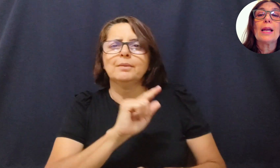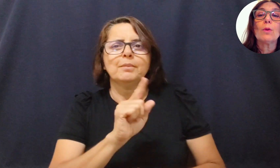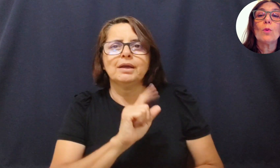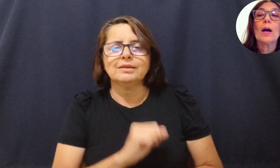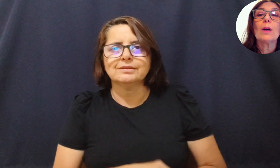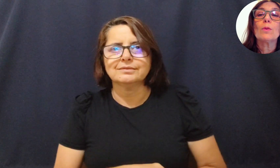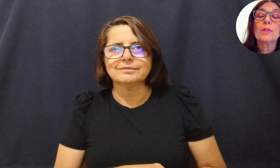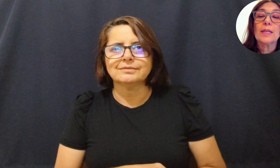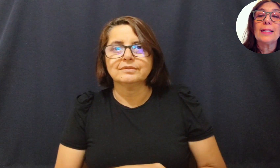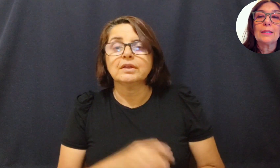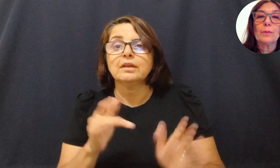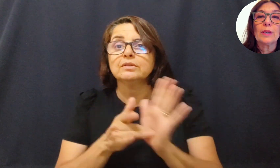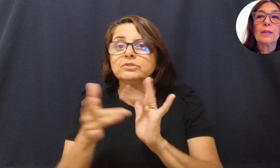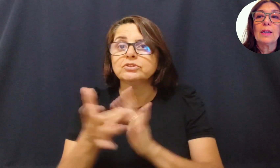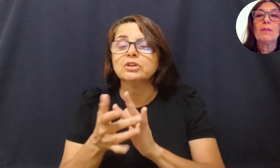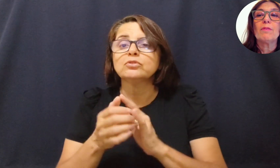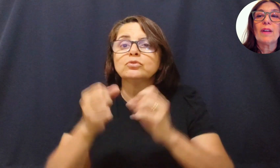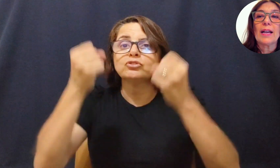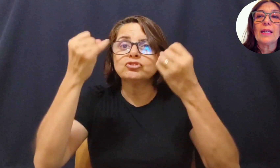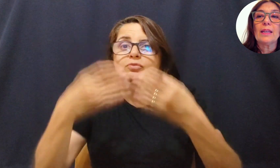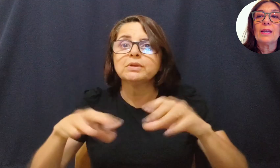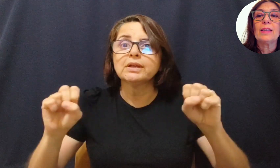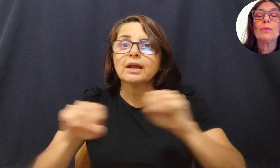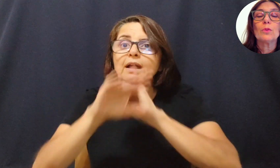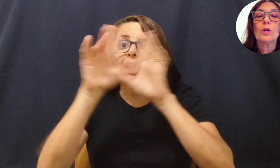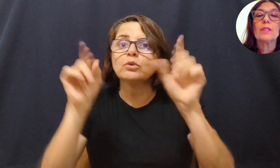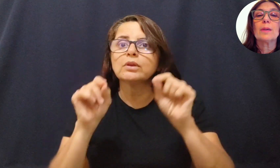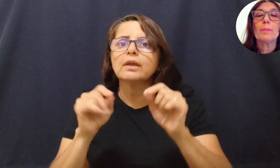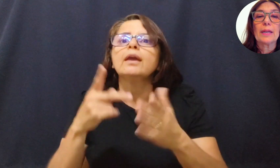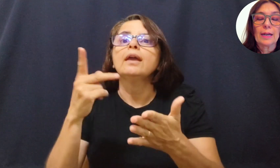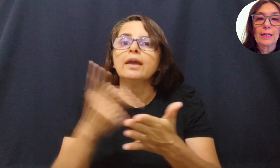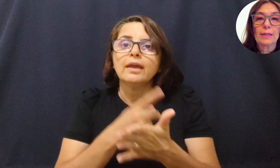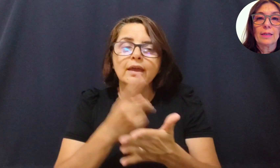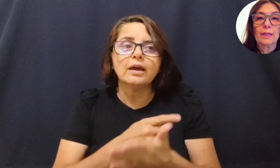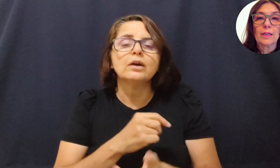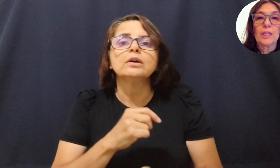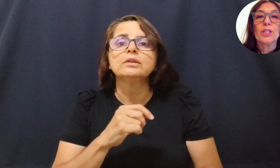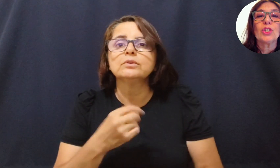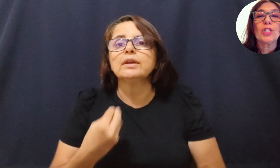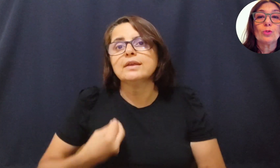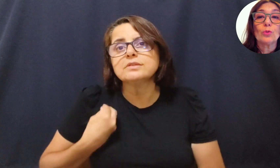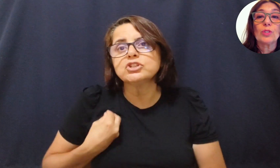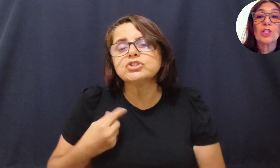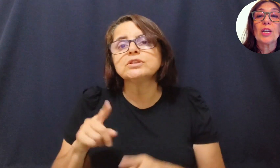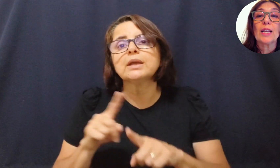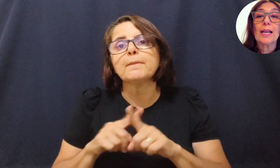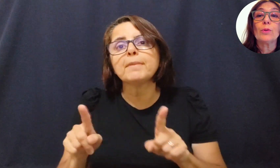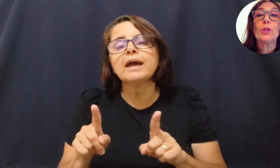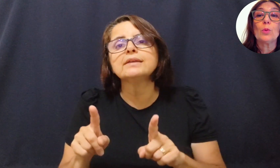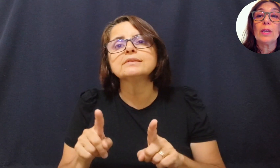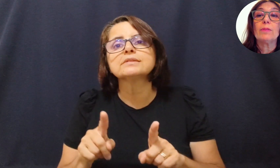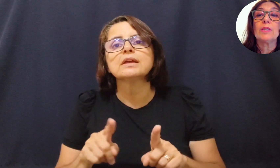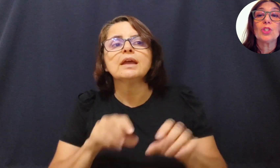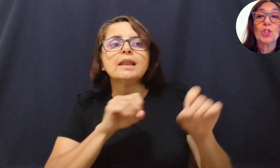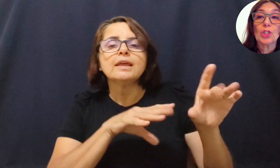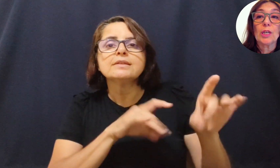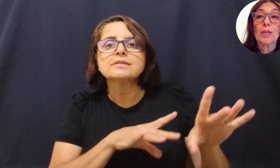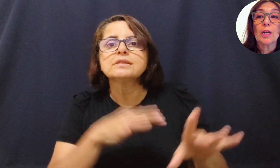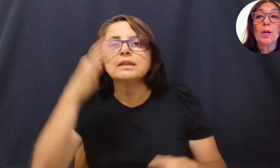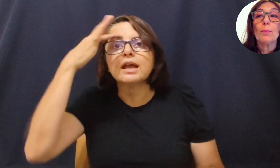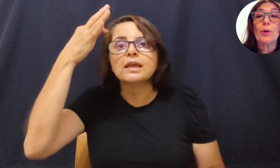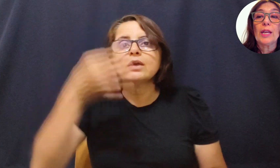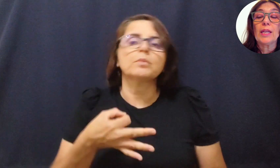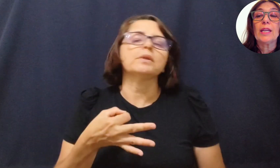o diálogo aconselhando-a: vai e não tornes a pecar. Jesus deixa claro que o erro